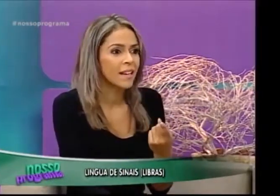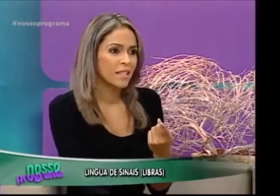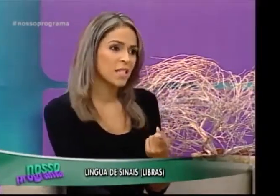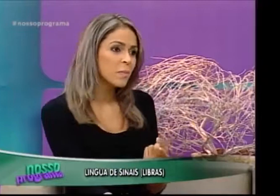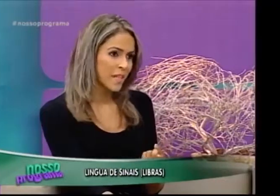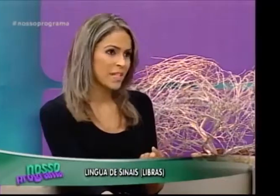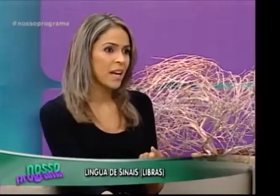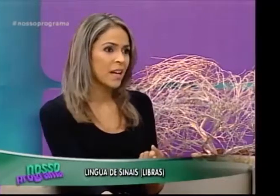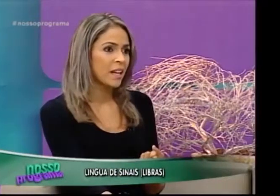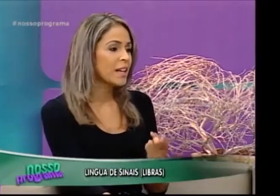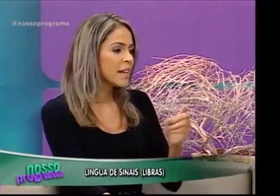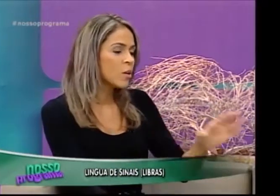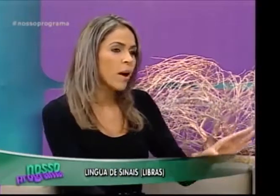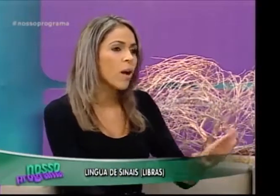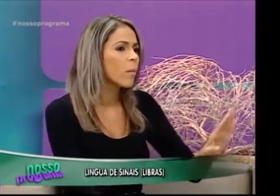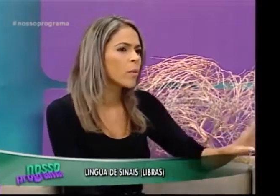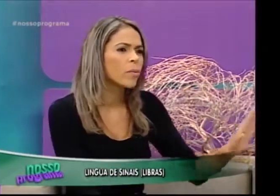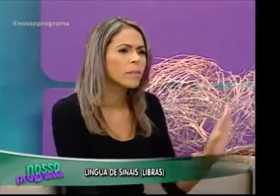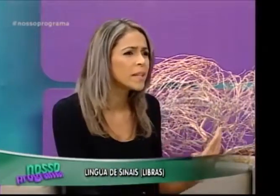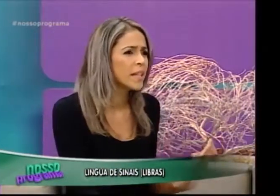se expressar. Ele queria uma água, problema